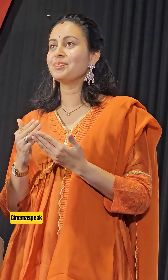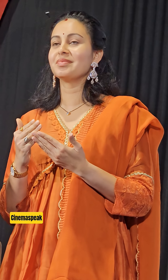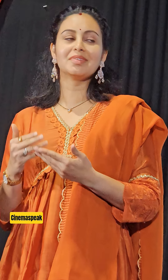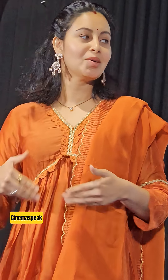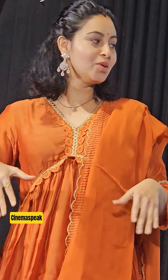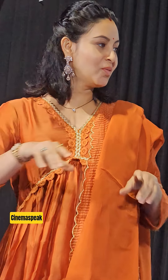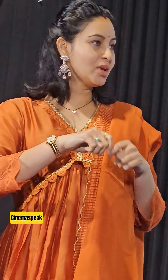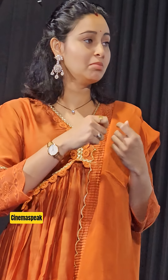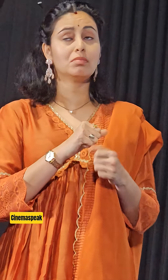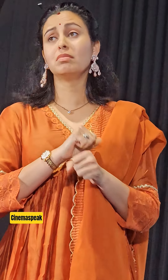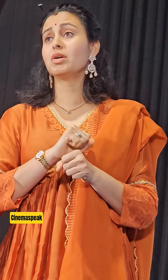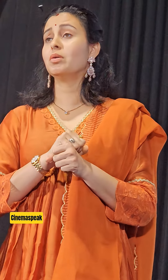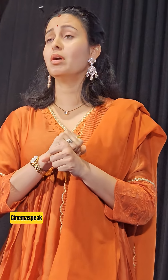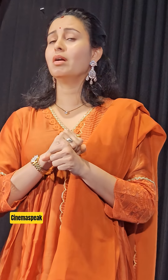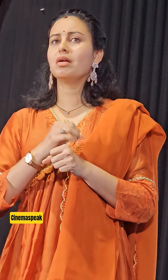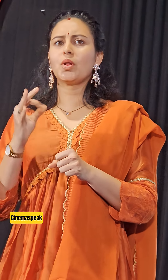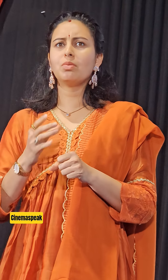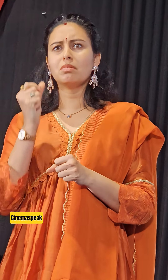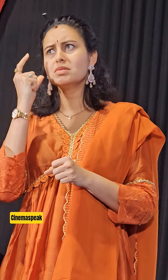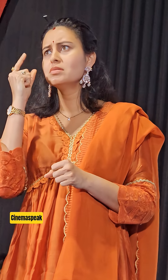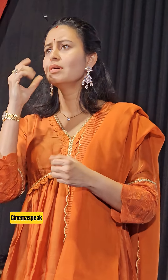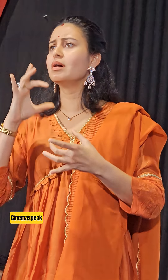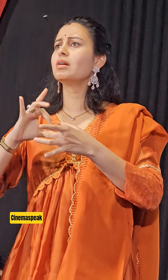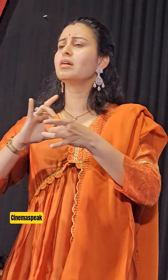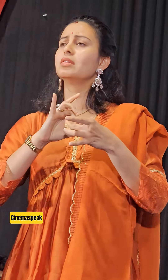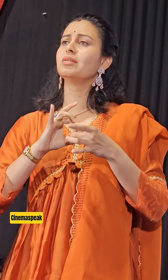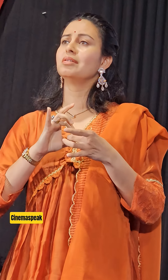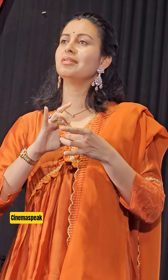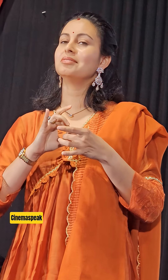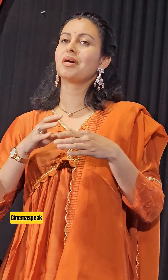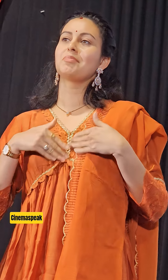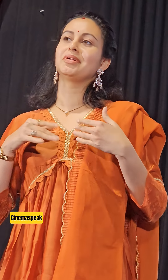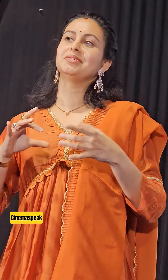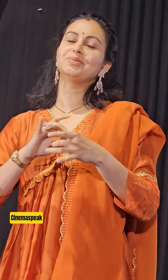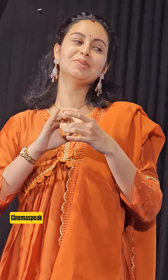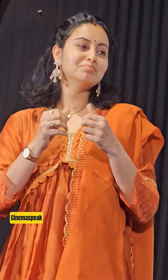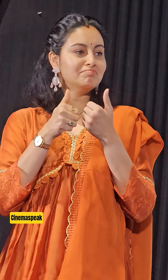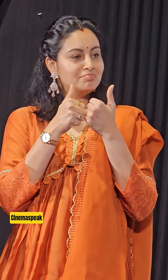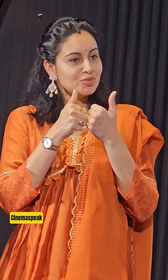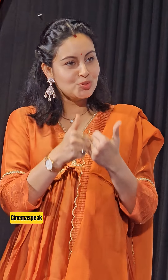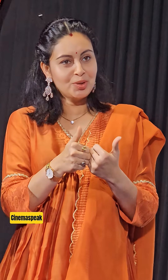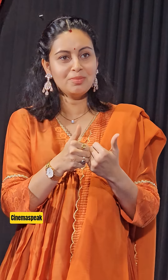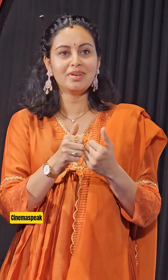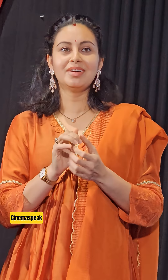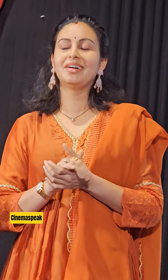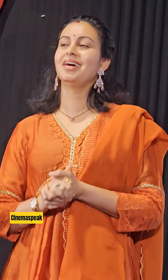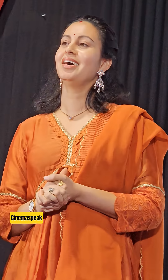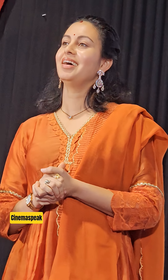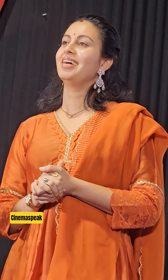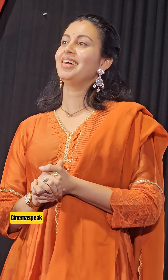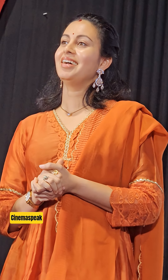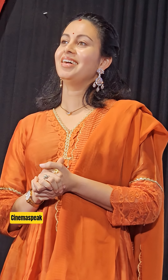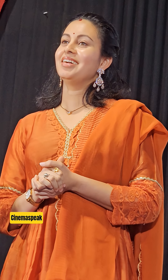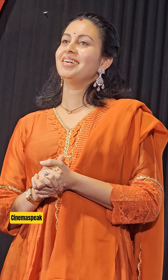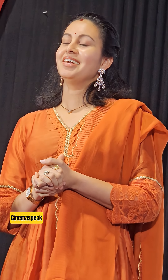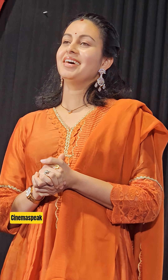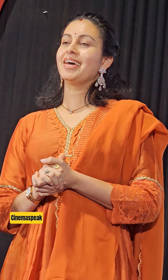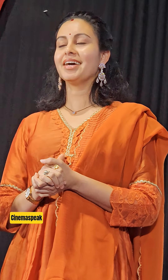அவ்வளோ ஒரு ஃபேமிலியாக நாங்கள் டீமாக ரொம்ப நல்லபடியாக பண்ணியிருக்கோம். we also gelled like that. நம்மளோட